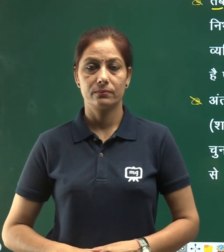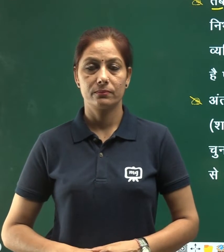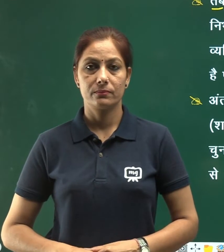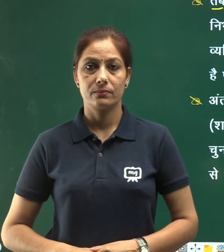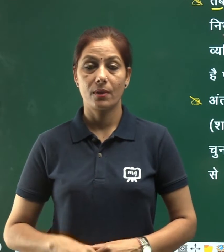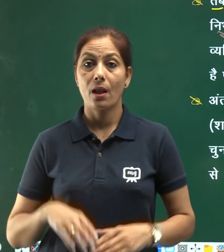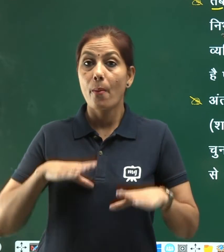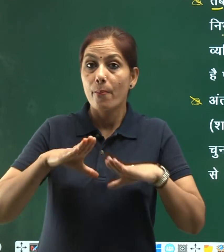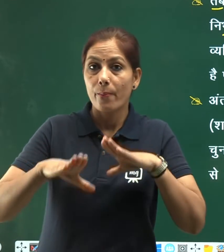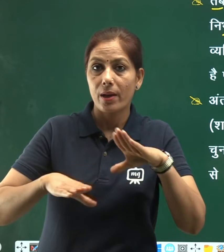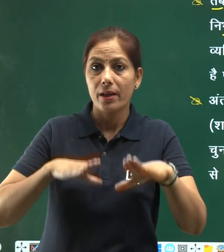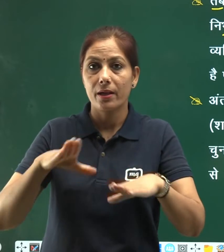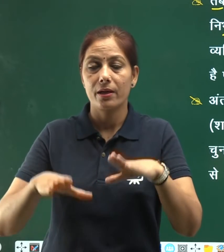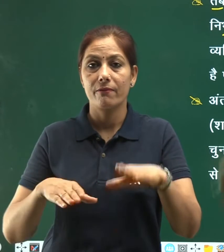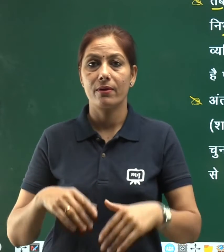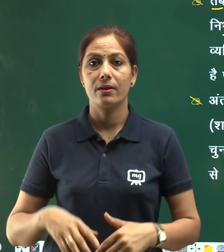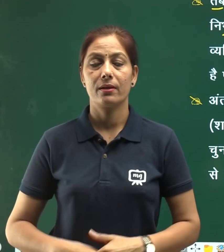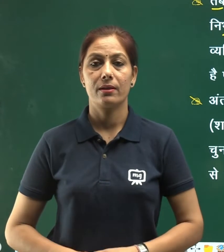भूमिका निभाने के लिए